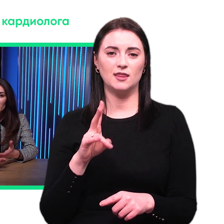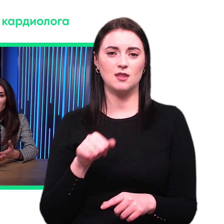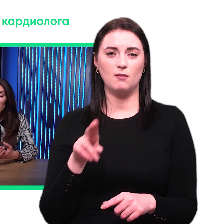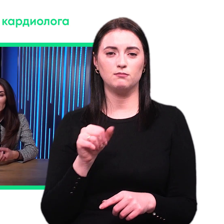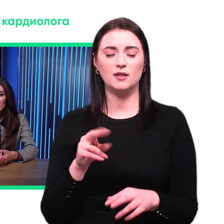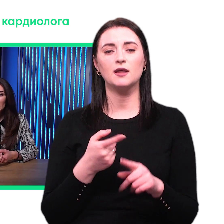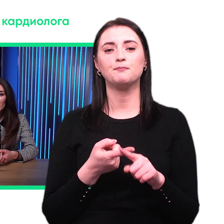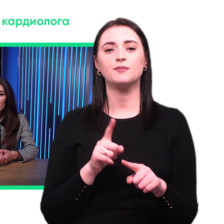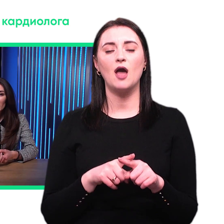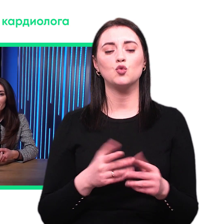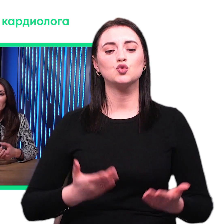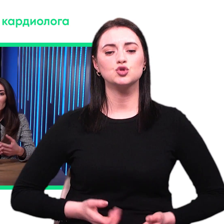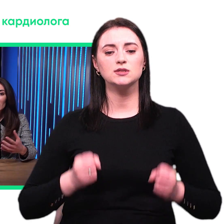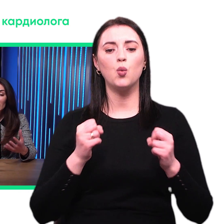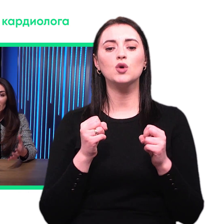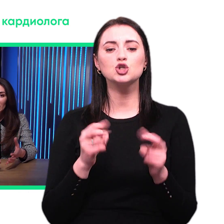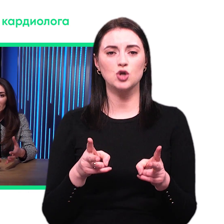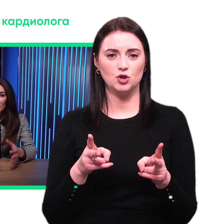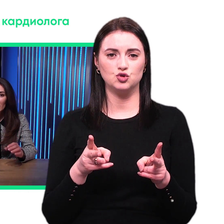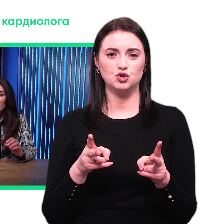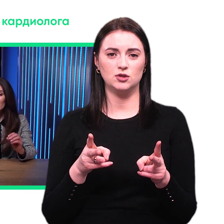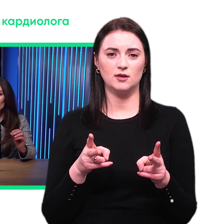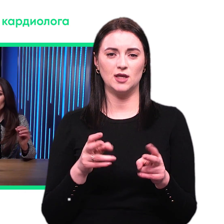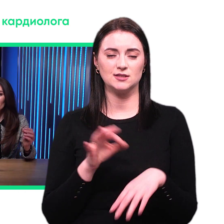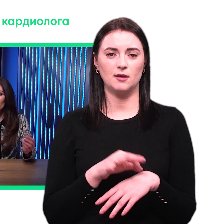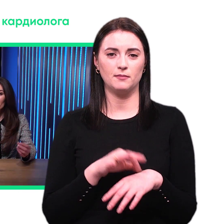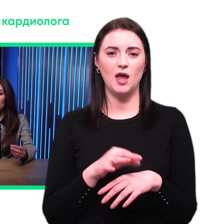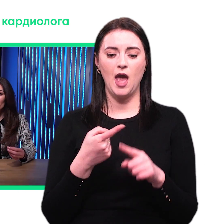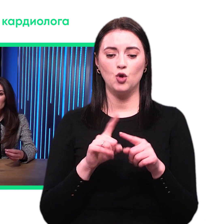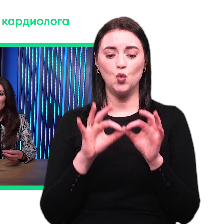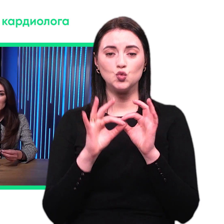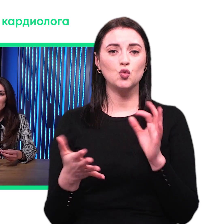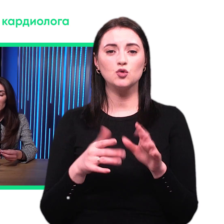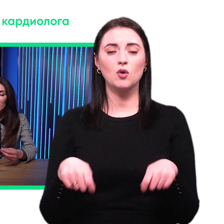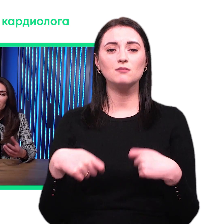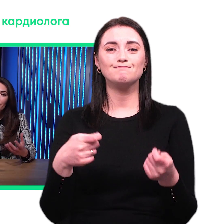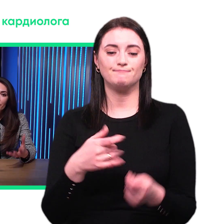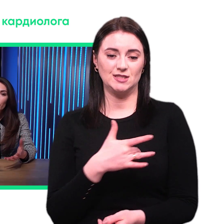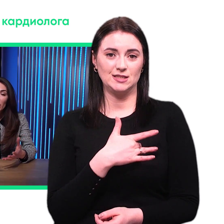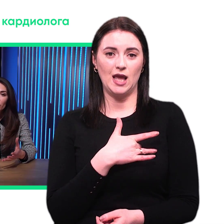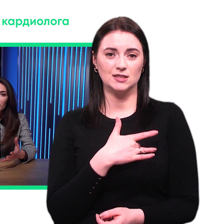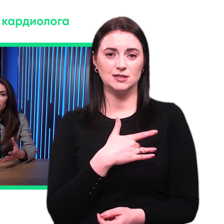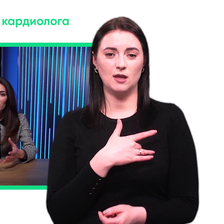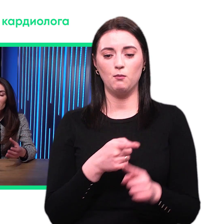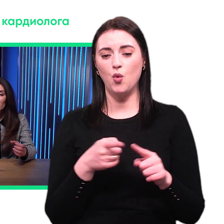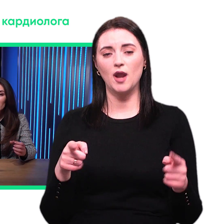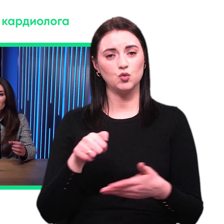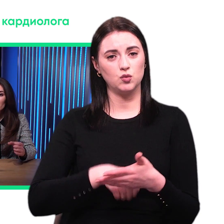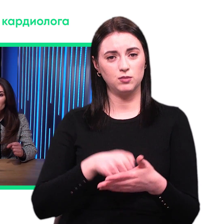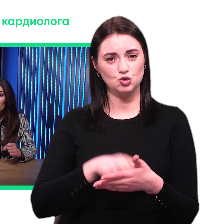жизнеугрожающее заболевание, когда коронарные артерии, это сосуды, которые питают сердце, по ряду